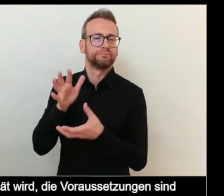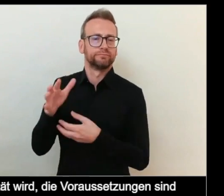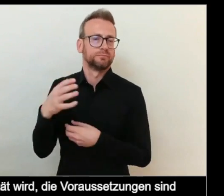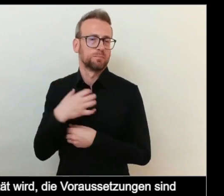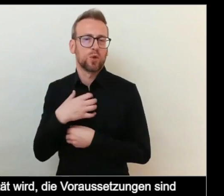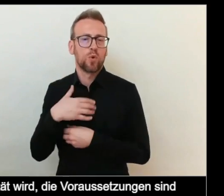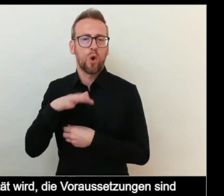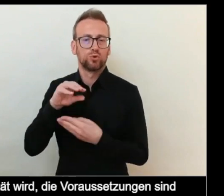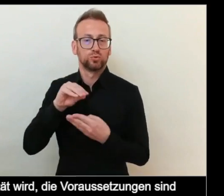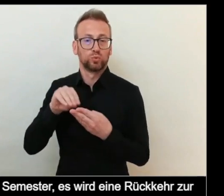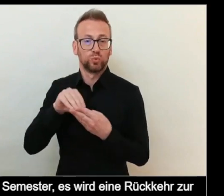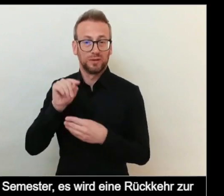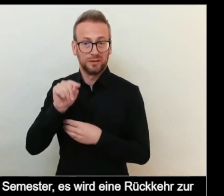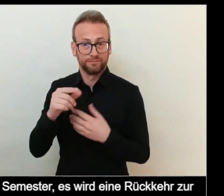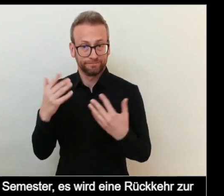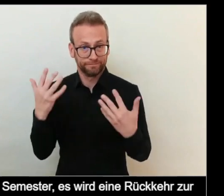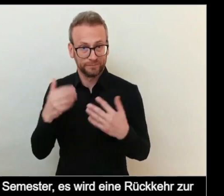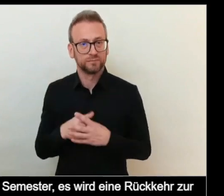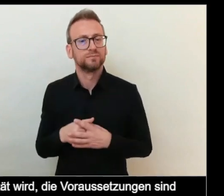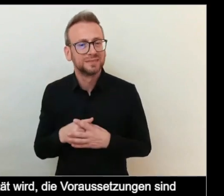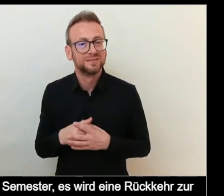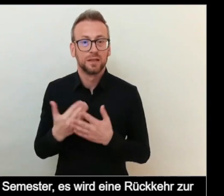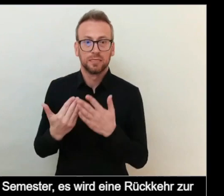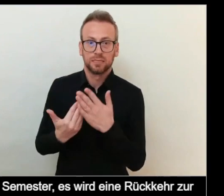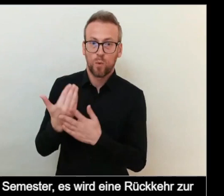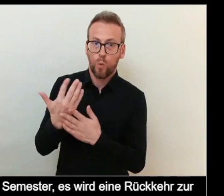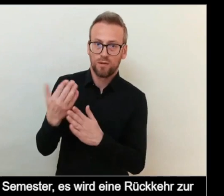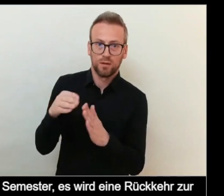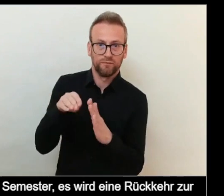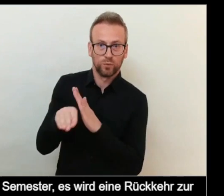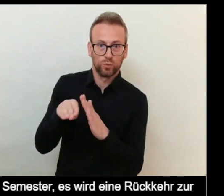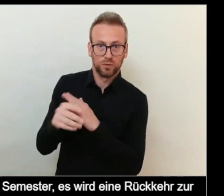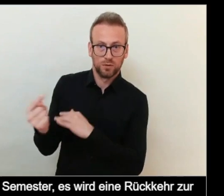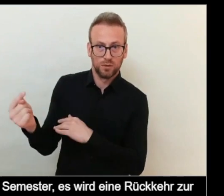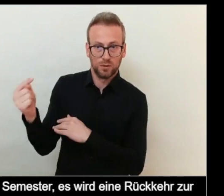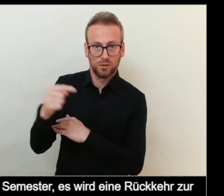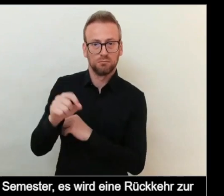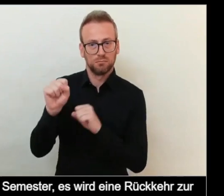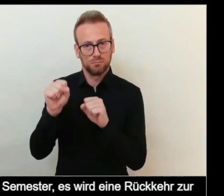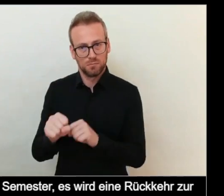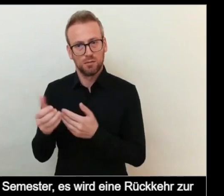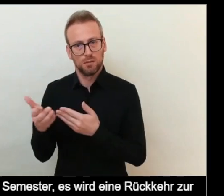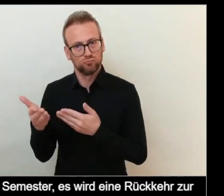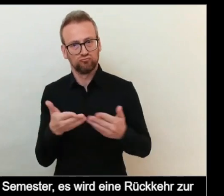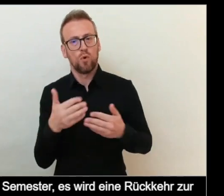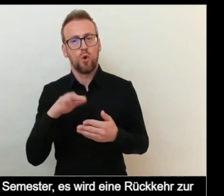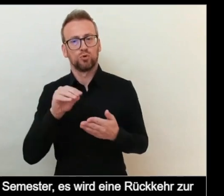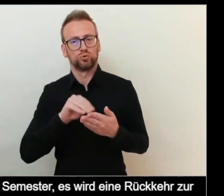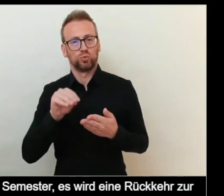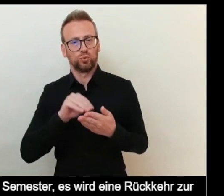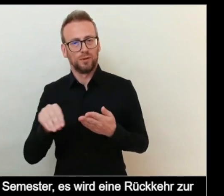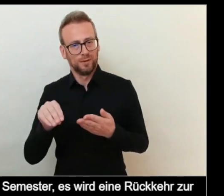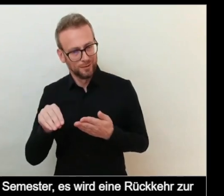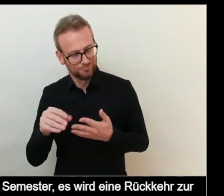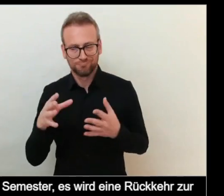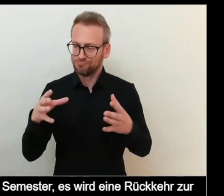bereitgestellt werden können. Den entsprechenden gesetzlichen Regelungsbedarf, den wollen wir da rasch lösen, um eine Regelung wieder zu